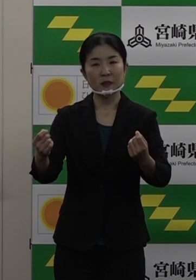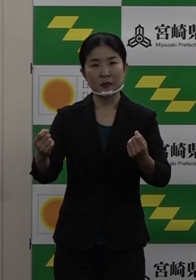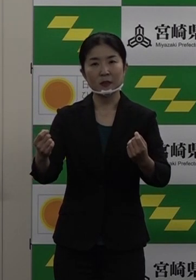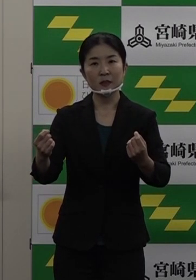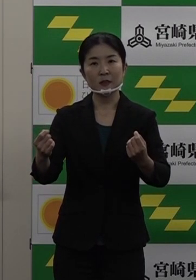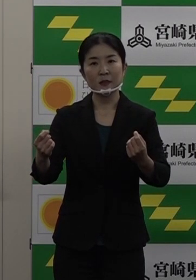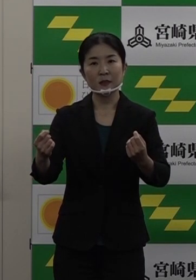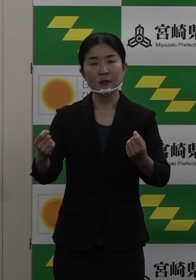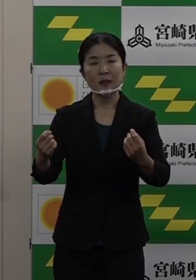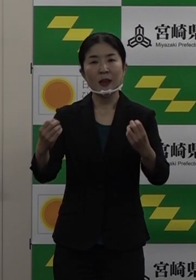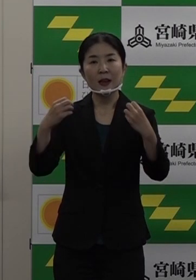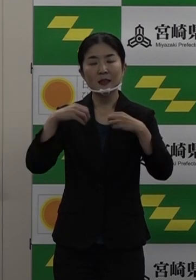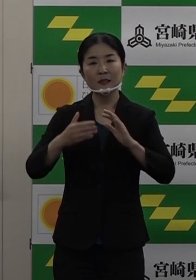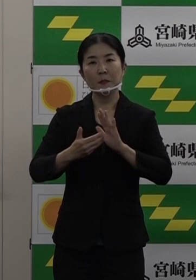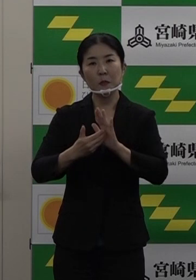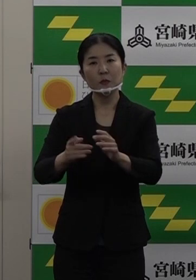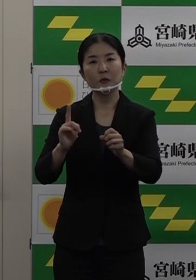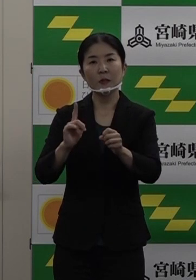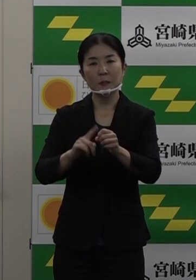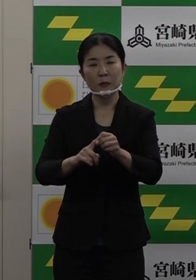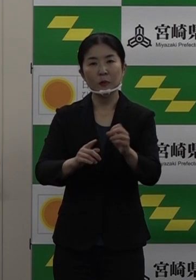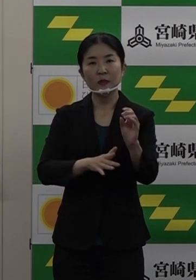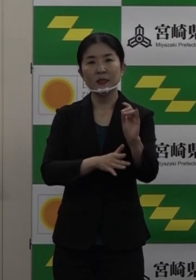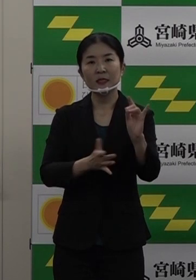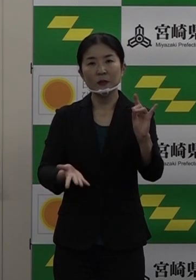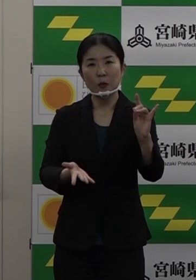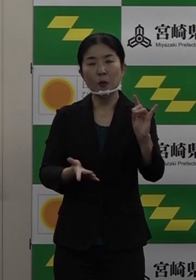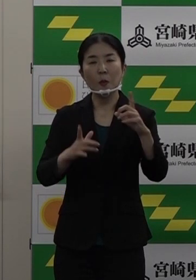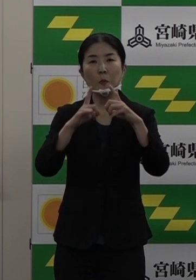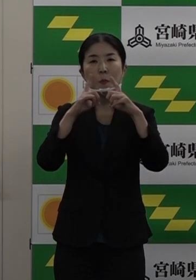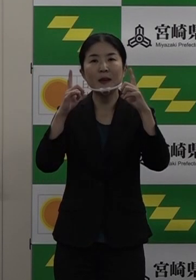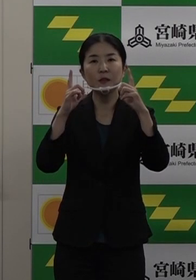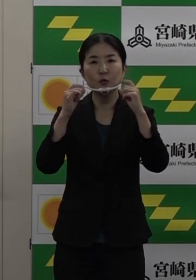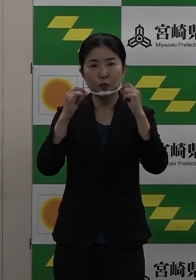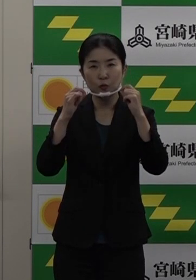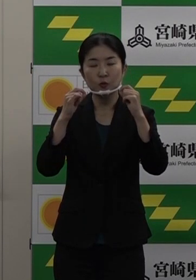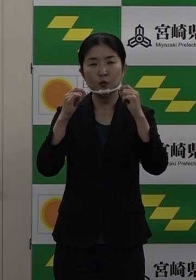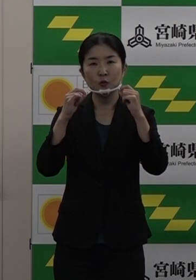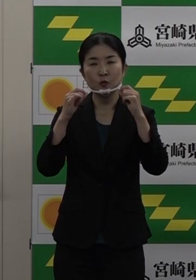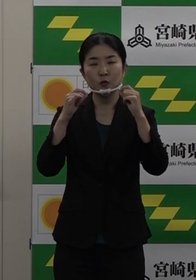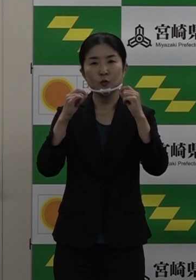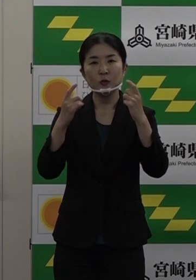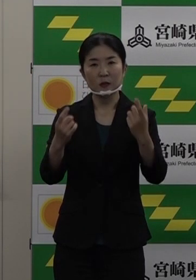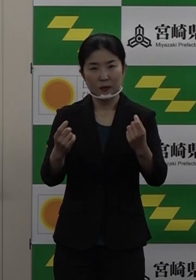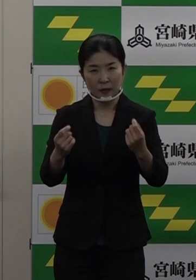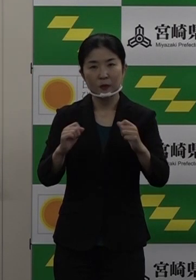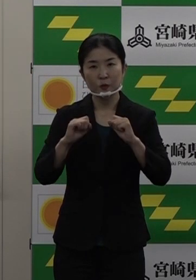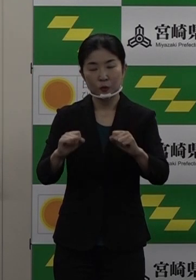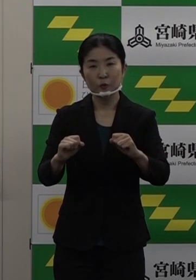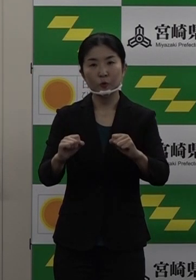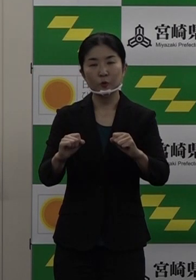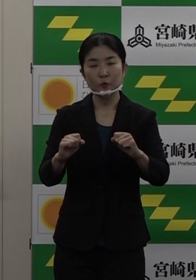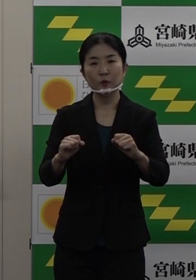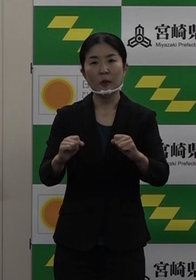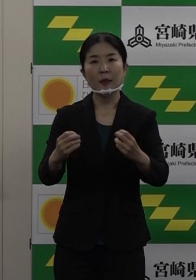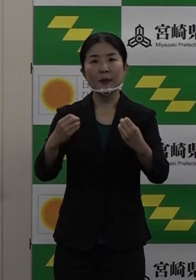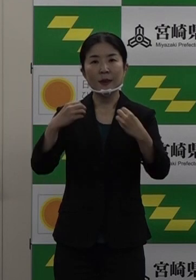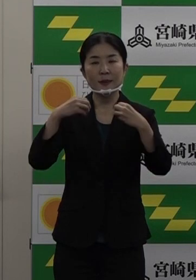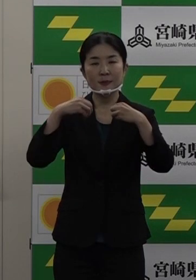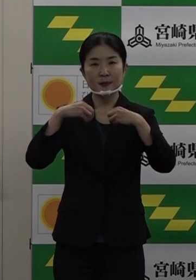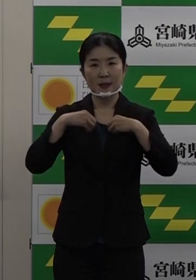はり感染防止のための基本であるマスクの着用であったり、感染